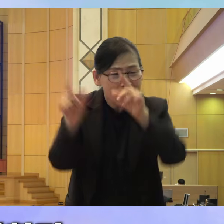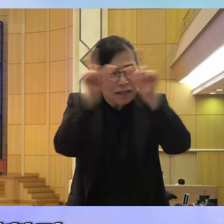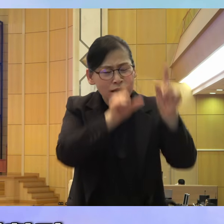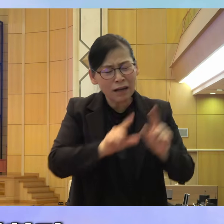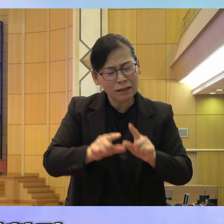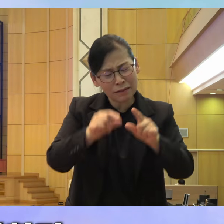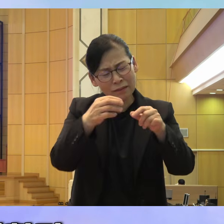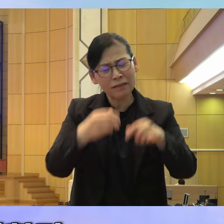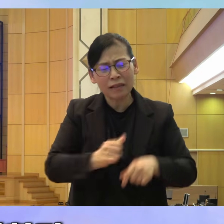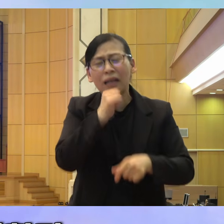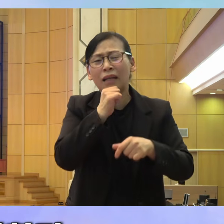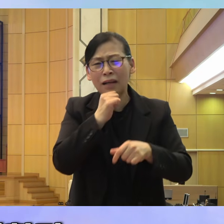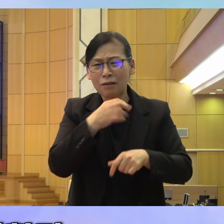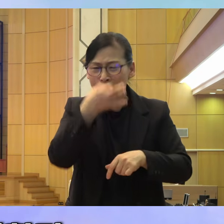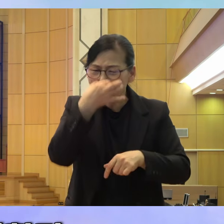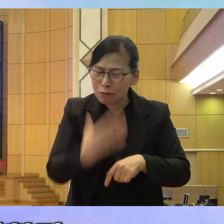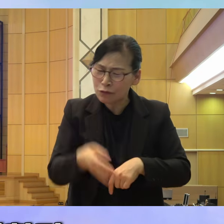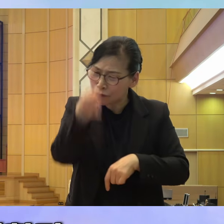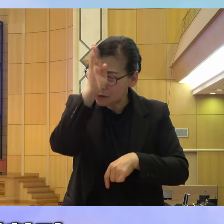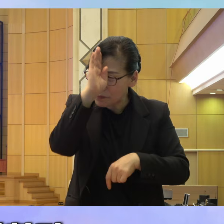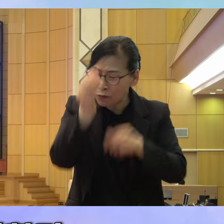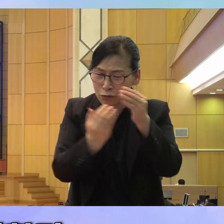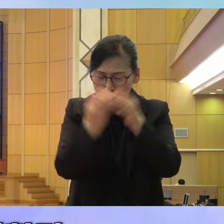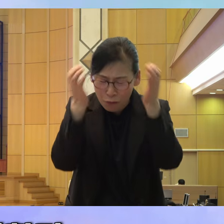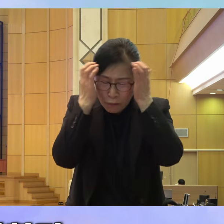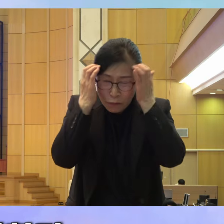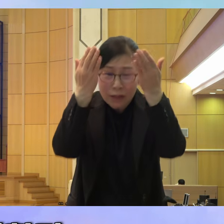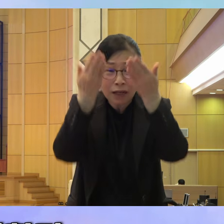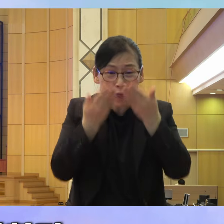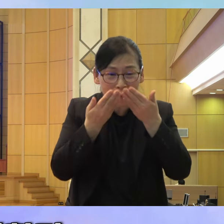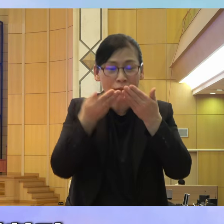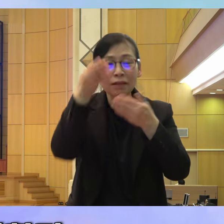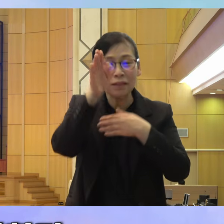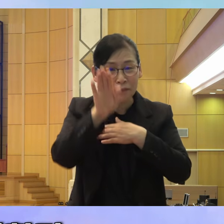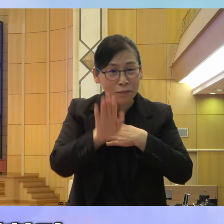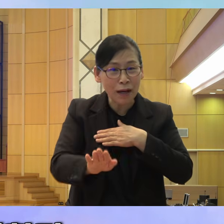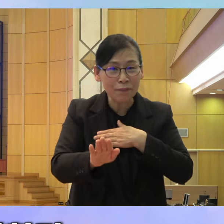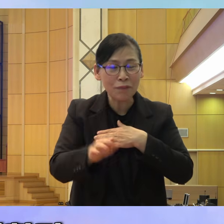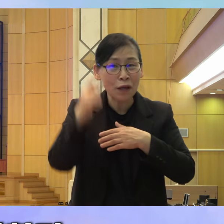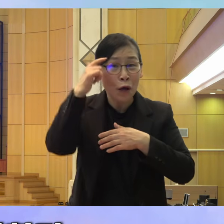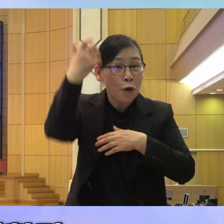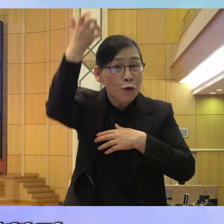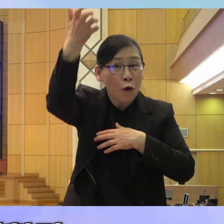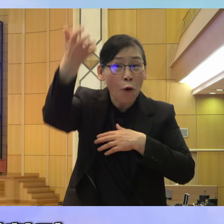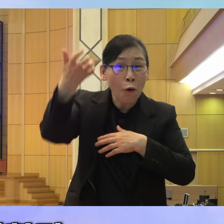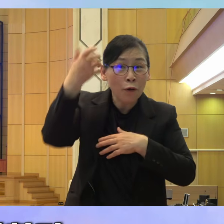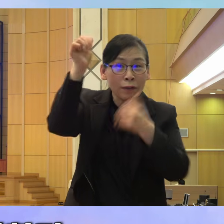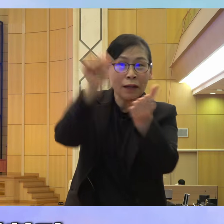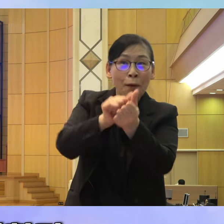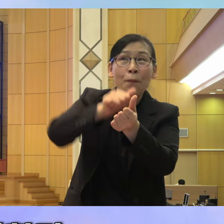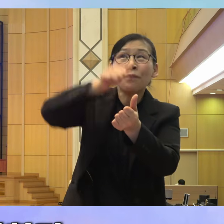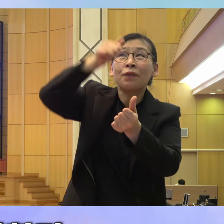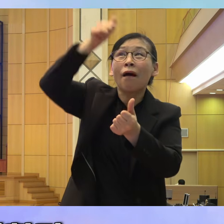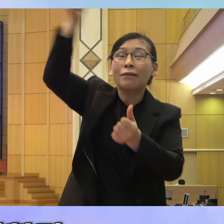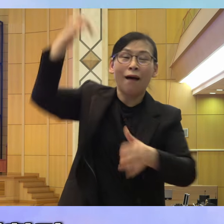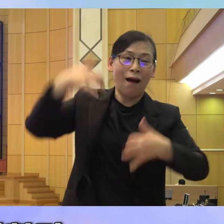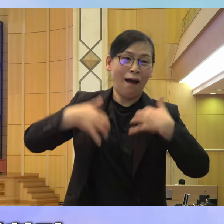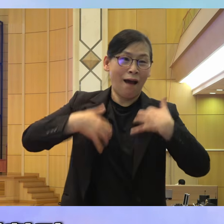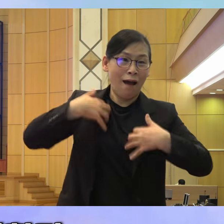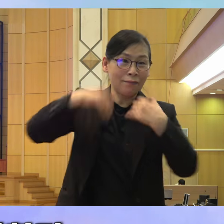인생살이는 가난하고 병들고 고생하고 그랬지만 영혼은 낙원에 갔단